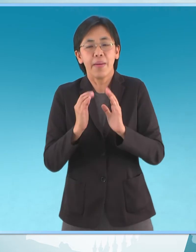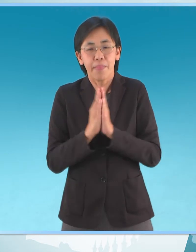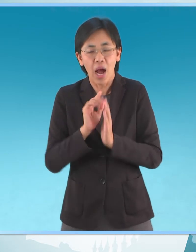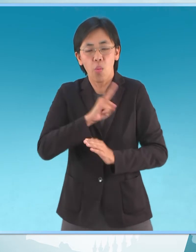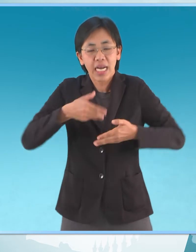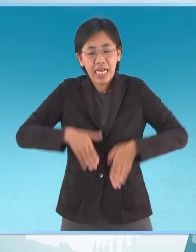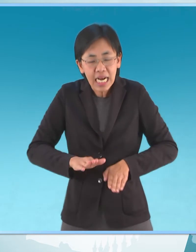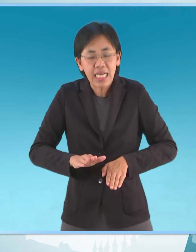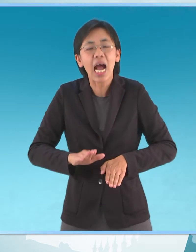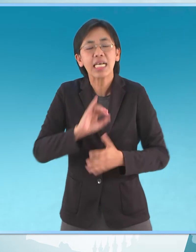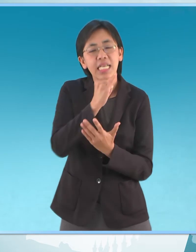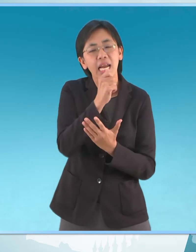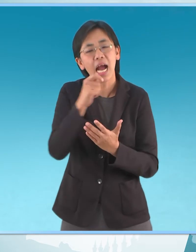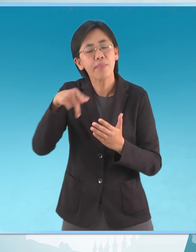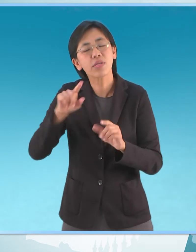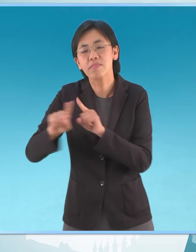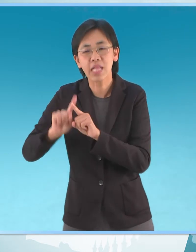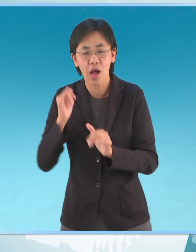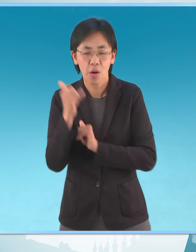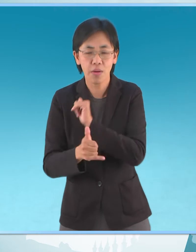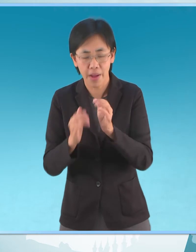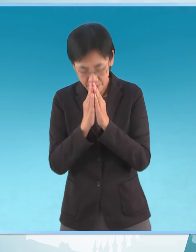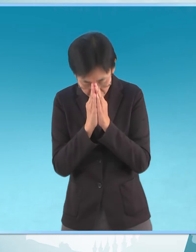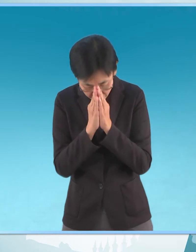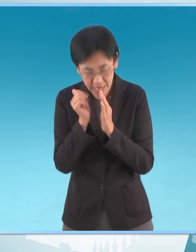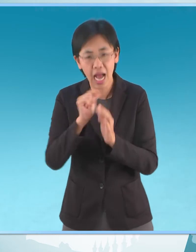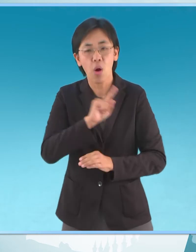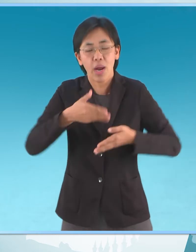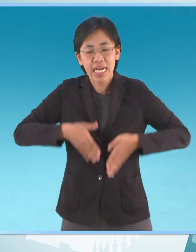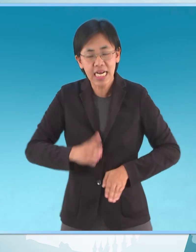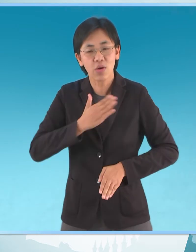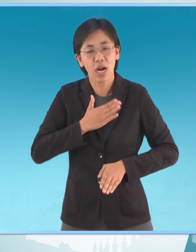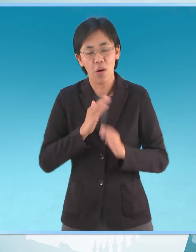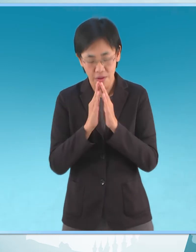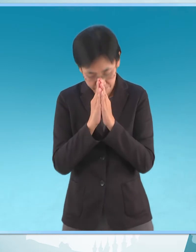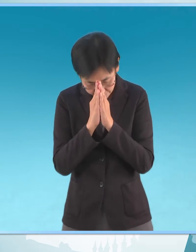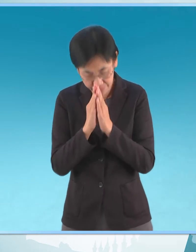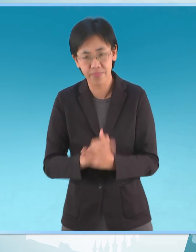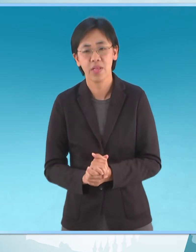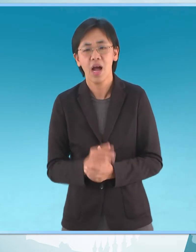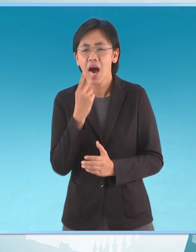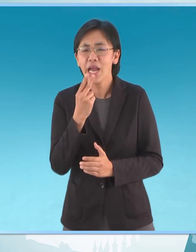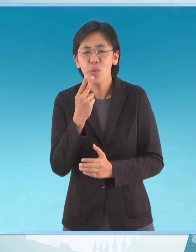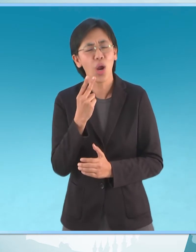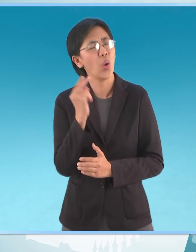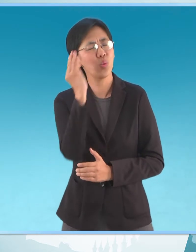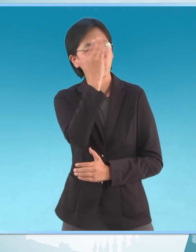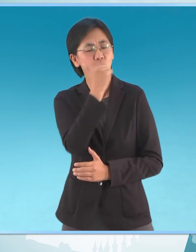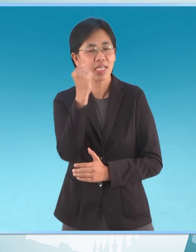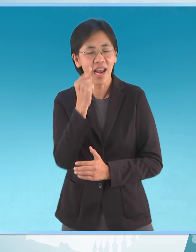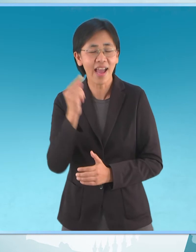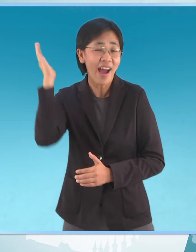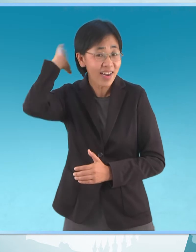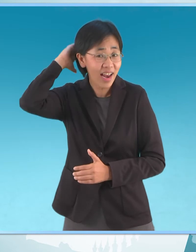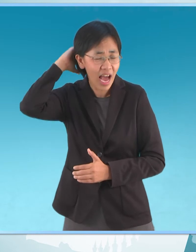ครับให้พุทธศาสนิกชนได้มากราบไหว้เคารพสักการะได้ตามวันเกิดของตัวเองครับด้านหลังนี่สวยงามมากๆนะฮะเป็นแม่